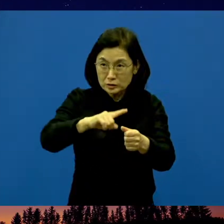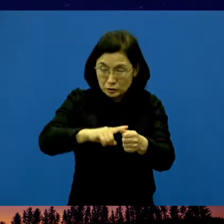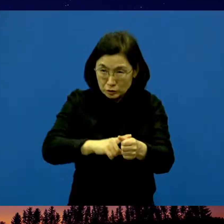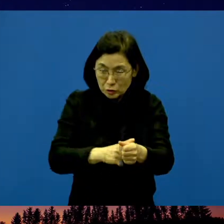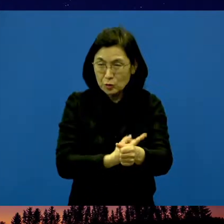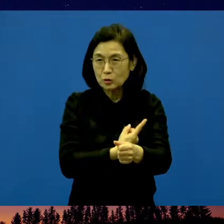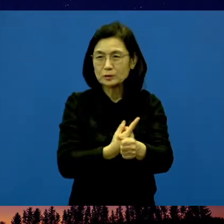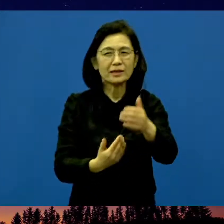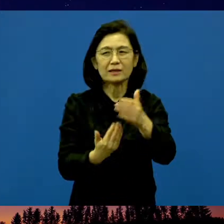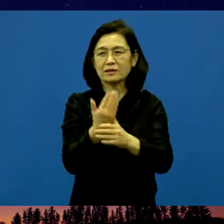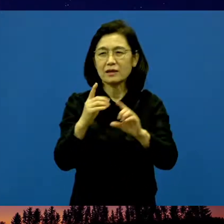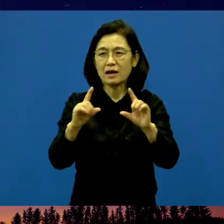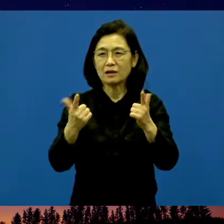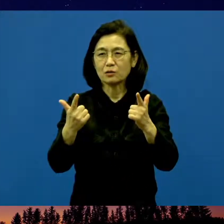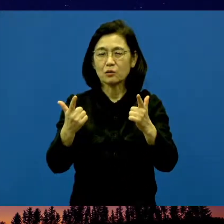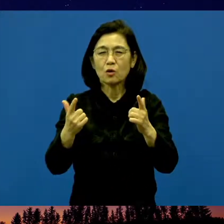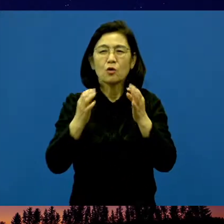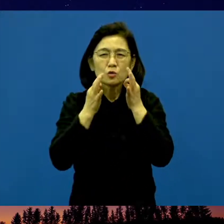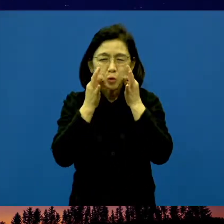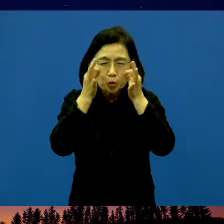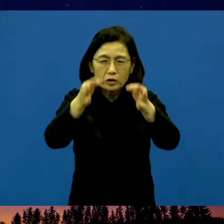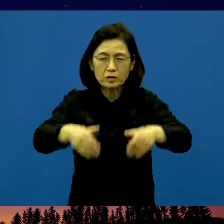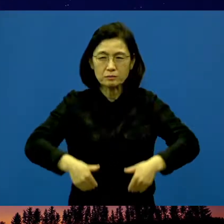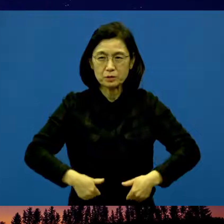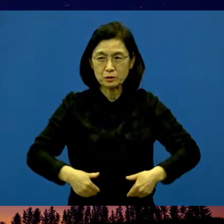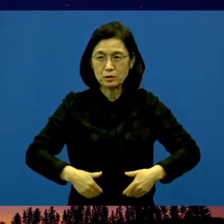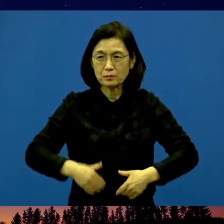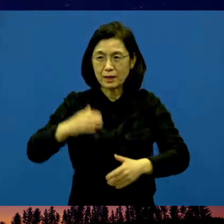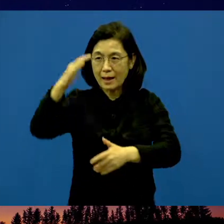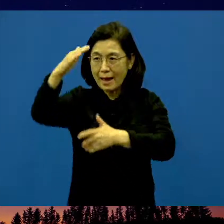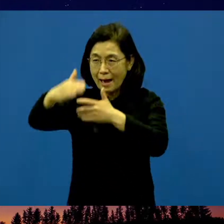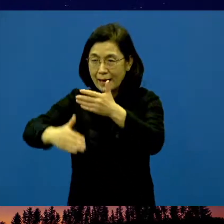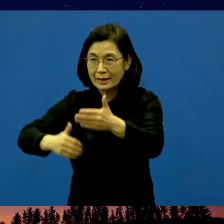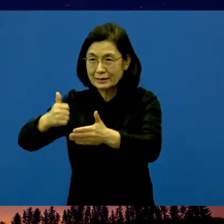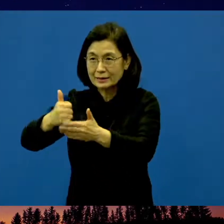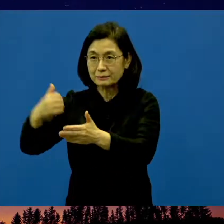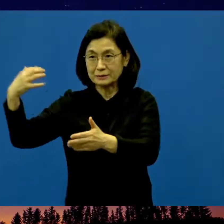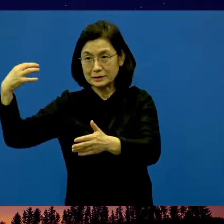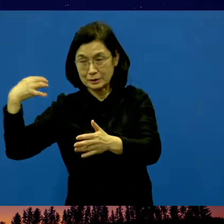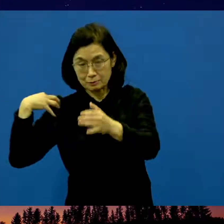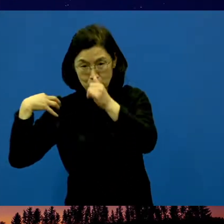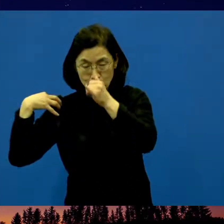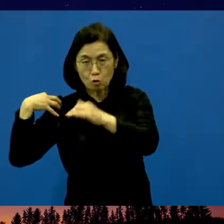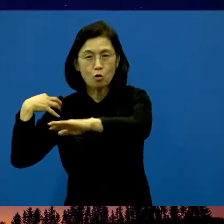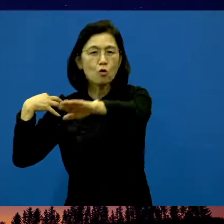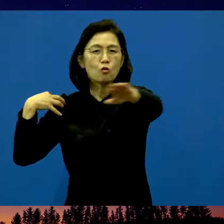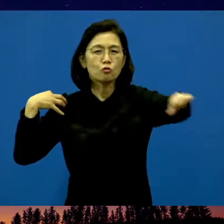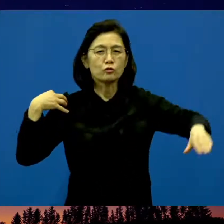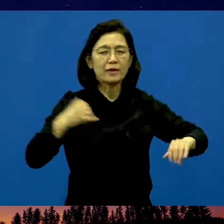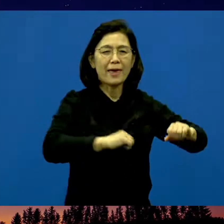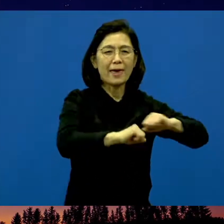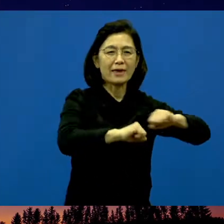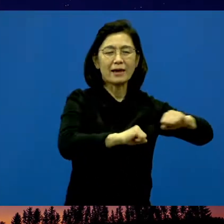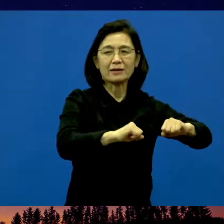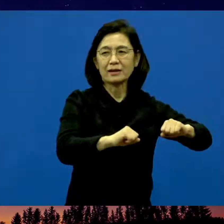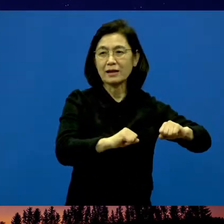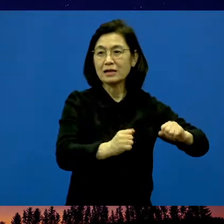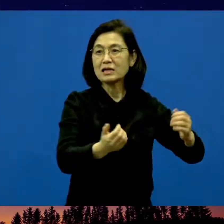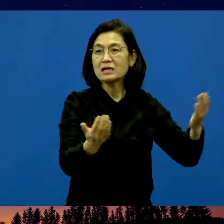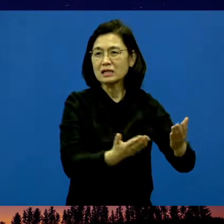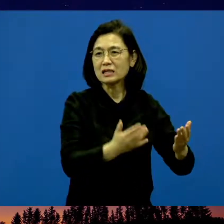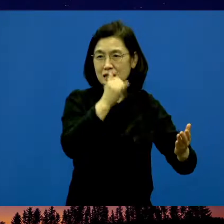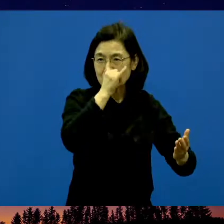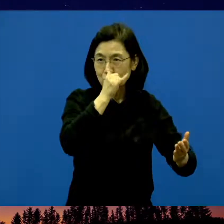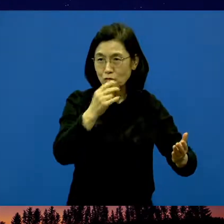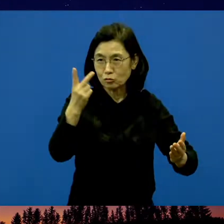해야 된다는 거예요. 여러분, 하나님이 하실 영역이 있고 우리가 할 영역이 있습니다. 우리가 스스로의 힘으로는 어렵게 될 수가